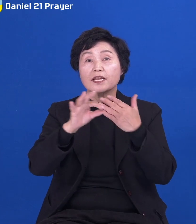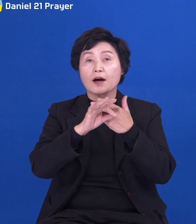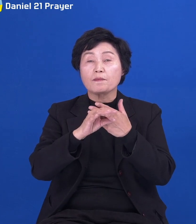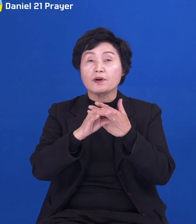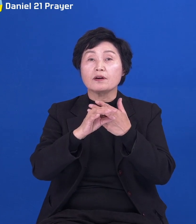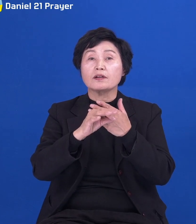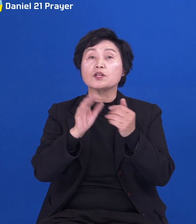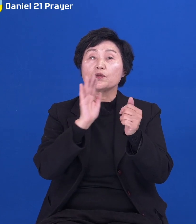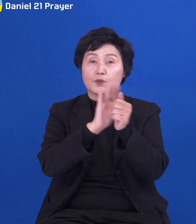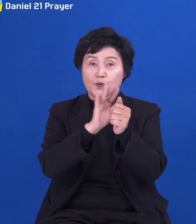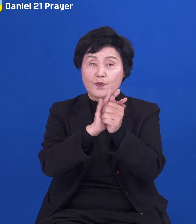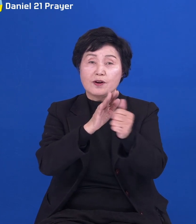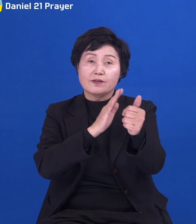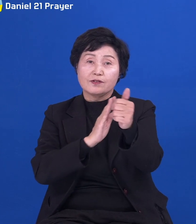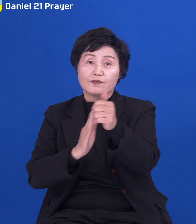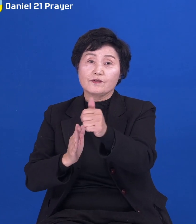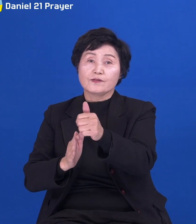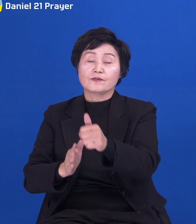도와주십시오.